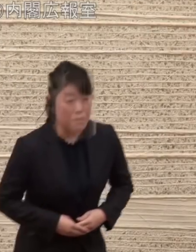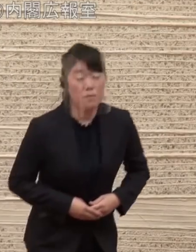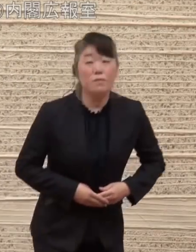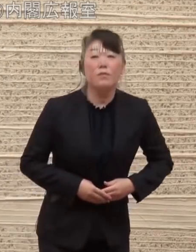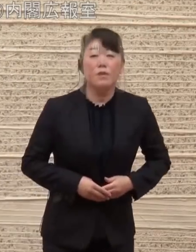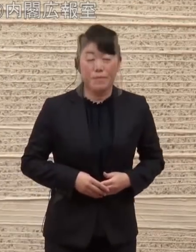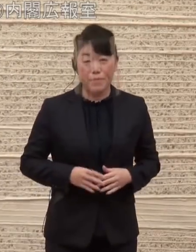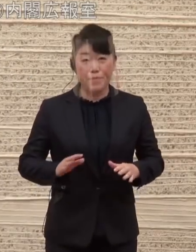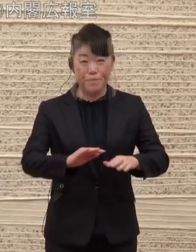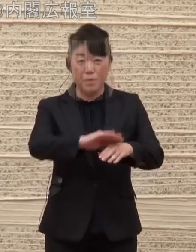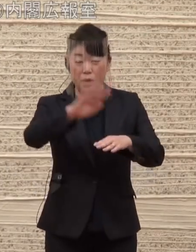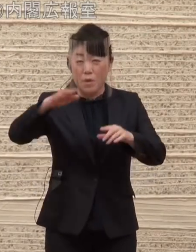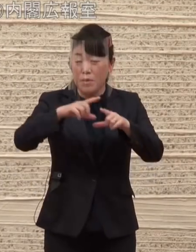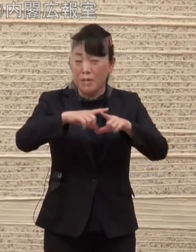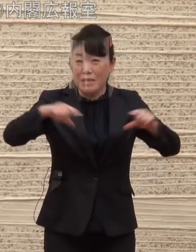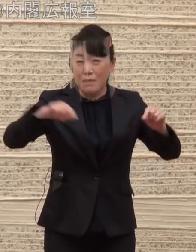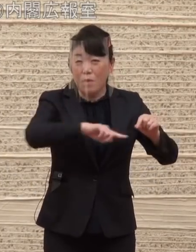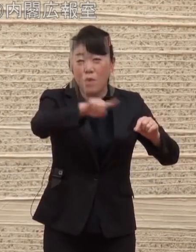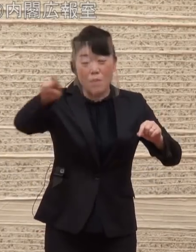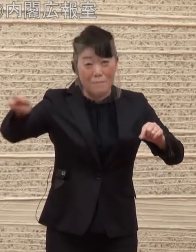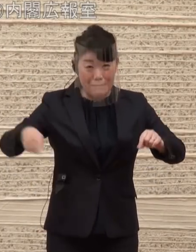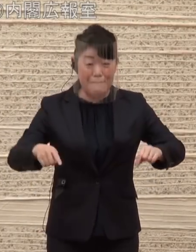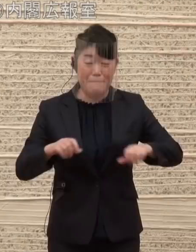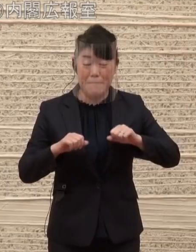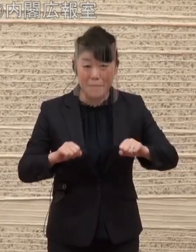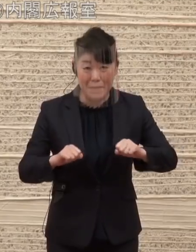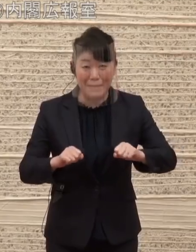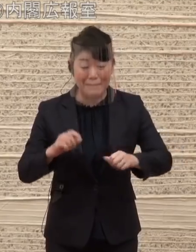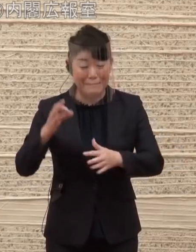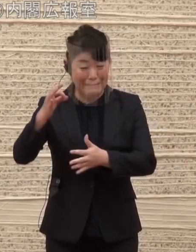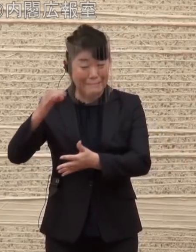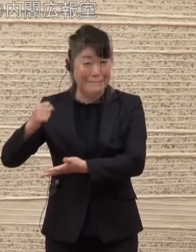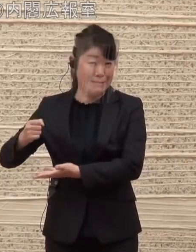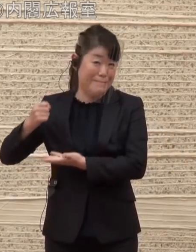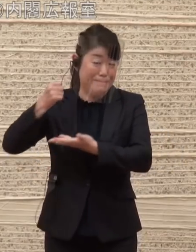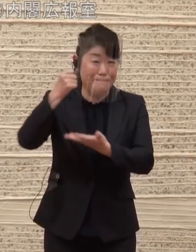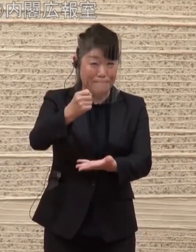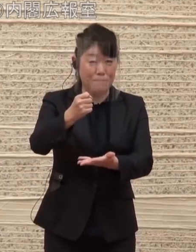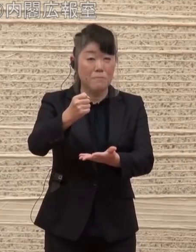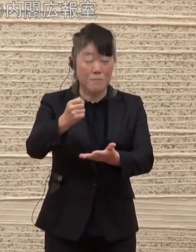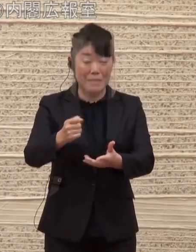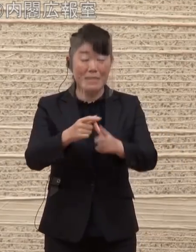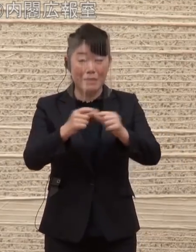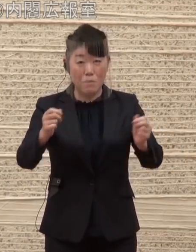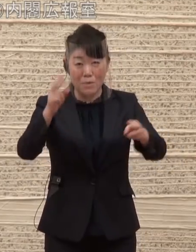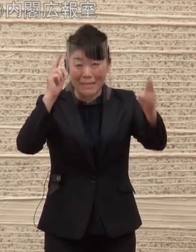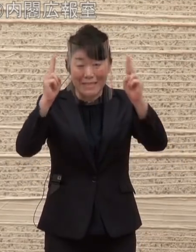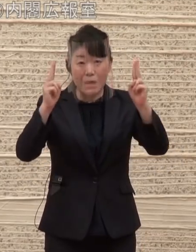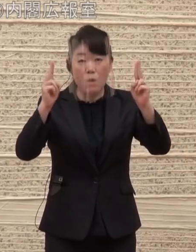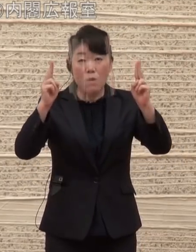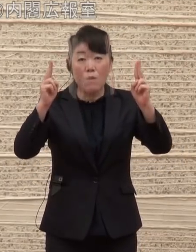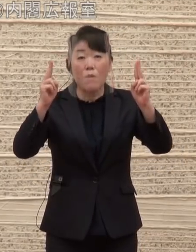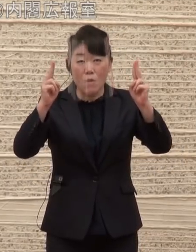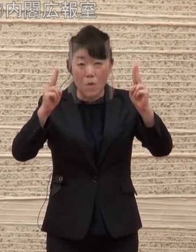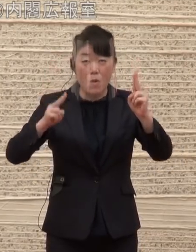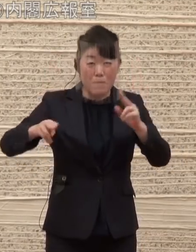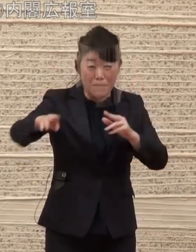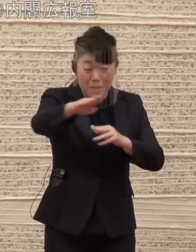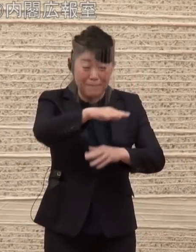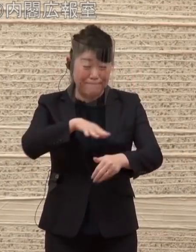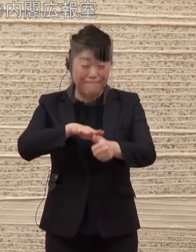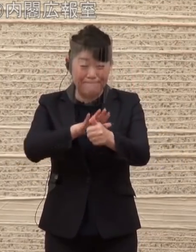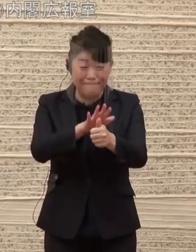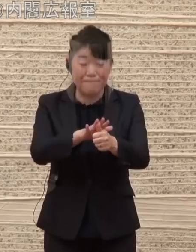圧倒的な量の資金を投入し日本企業の資金繰りを全面的に支えてまいり